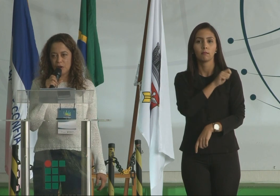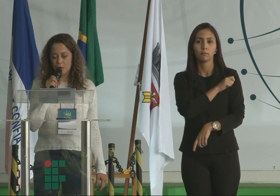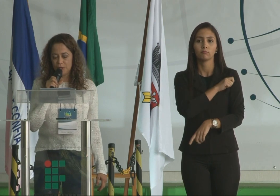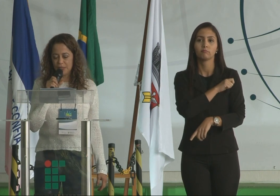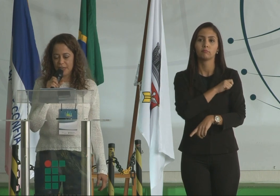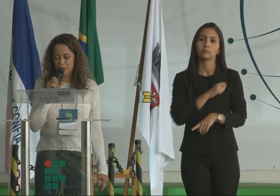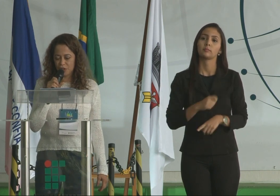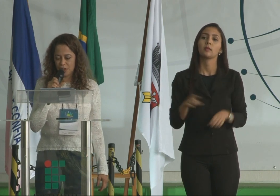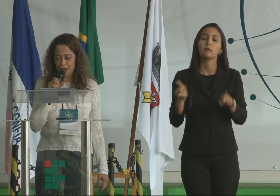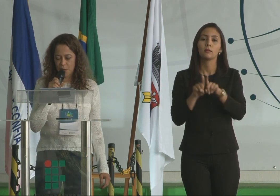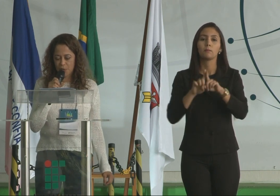a comunidade em geral.